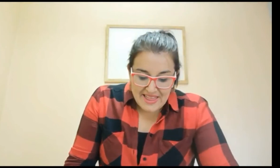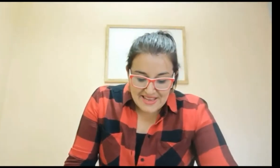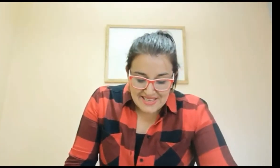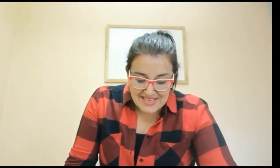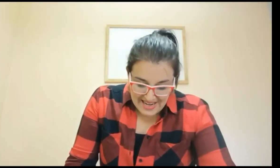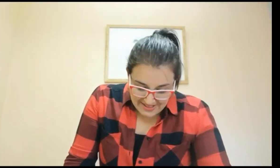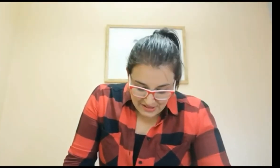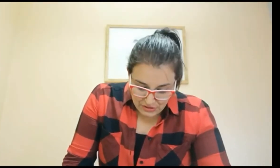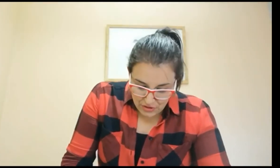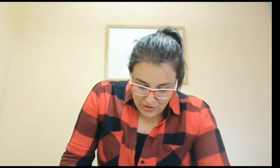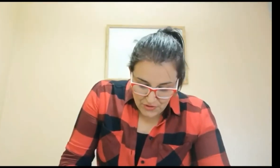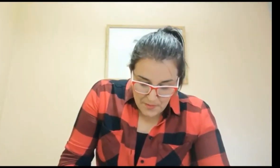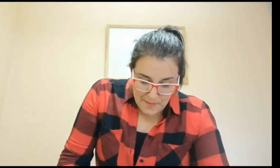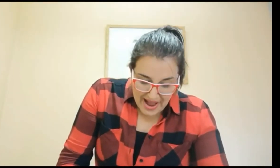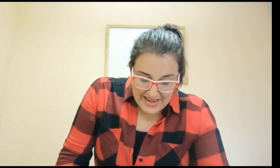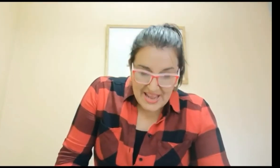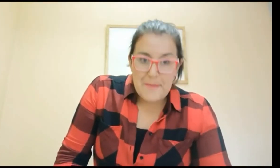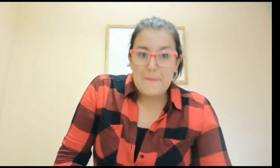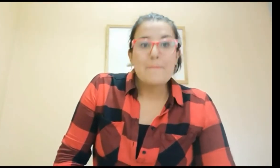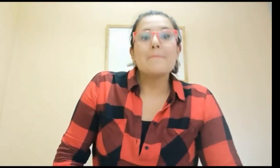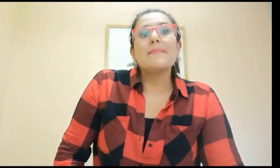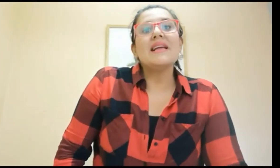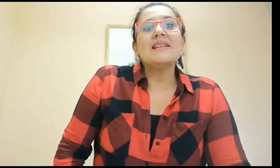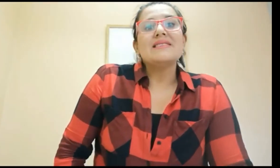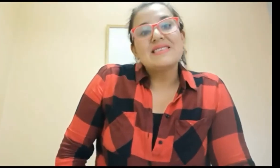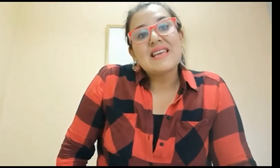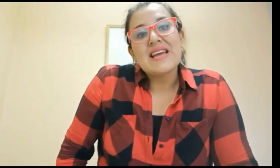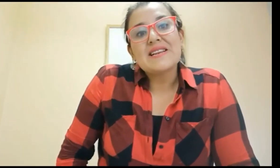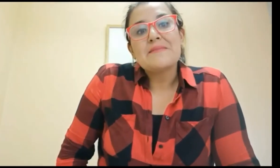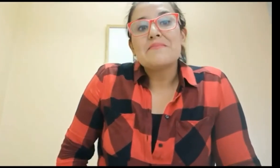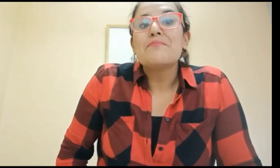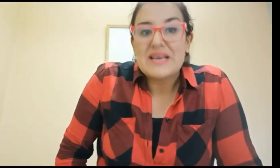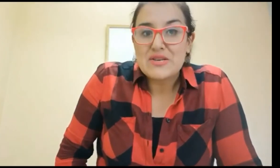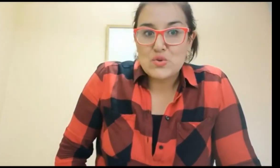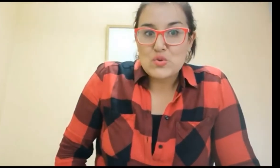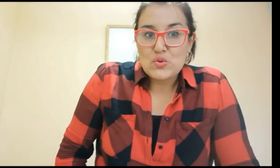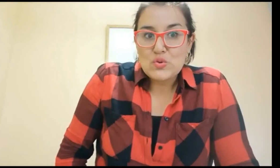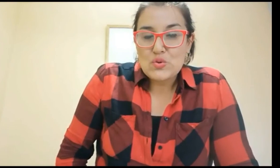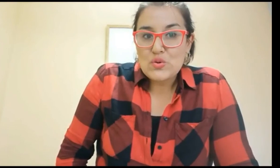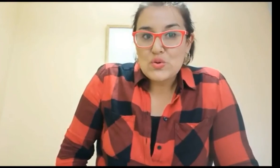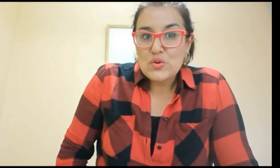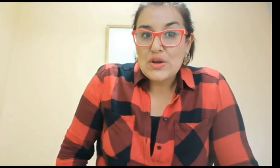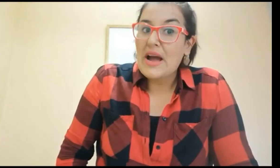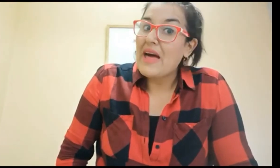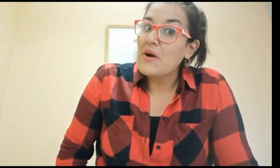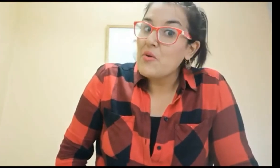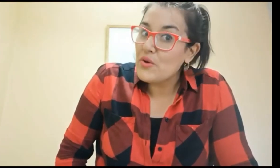Cada cilantro vale 1.100 pesos, cada uno.